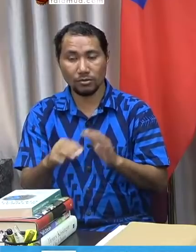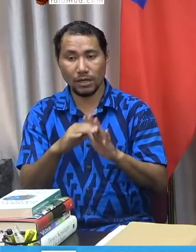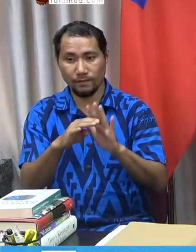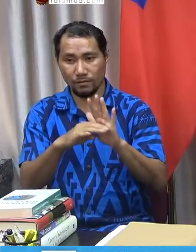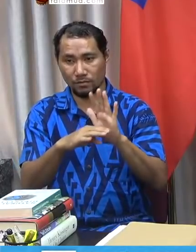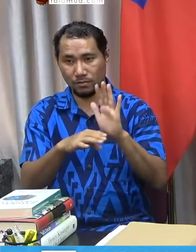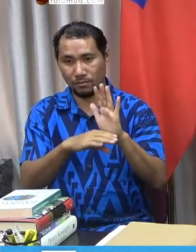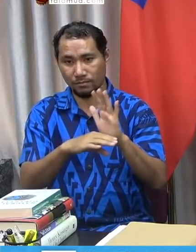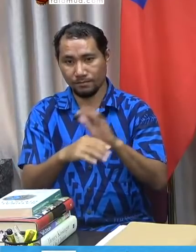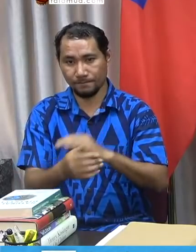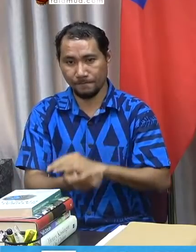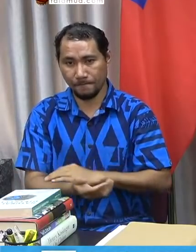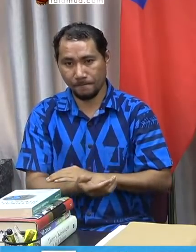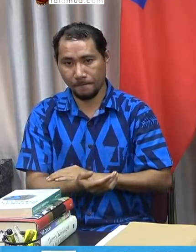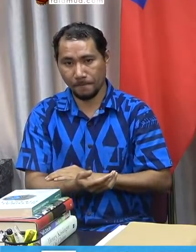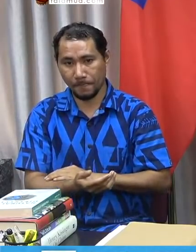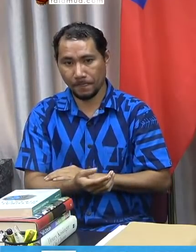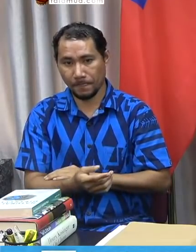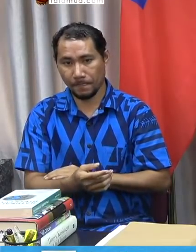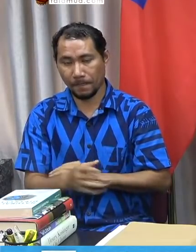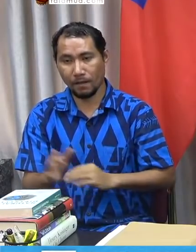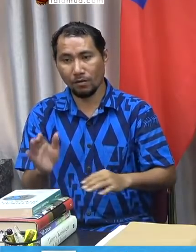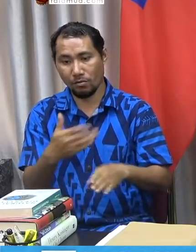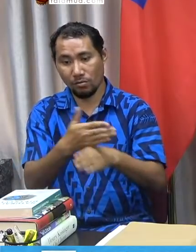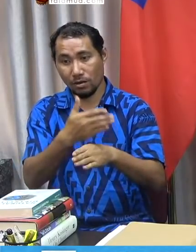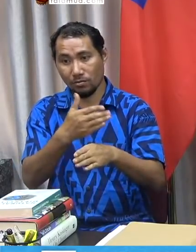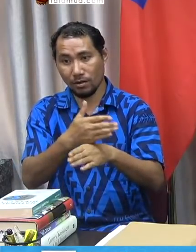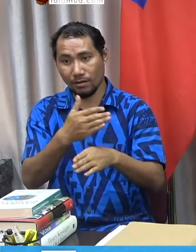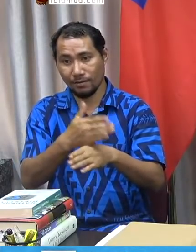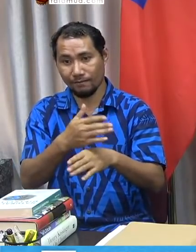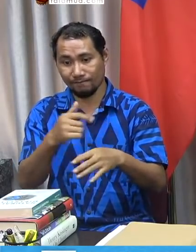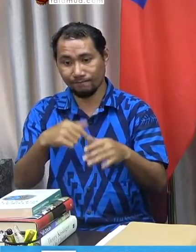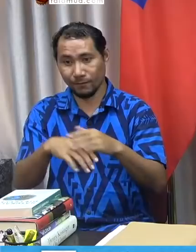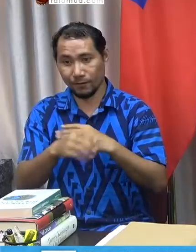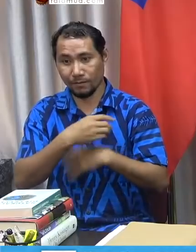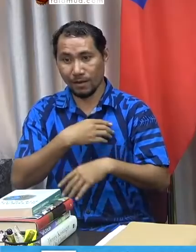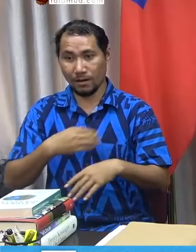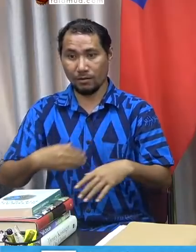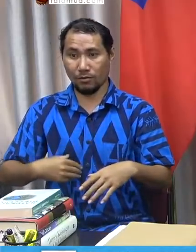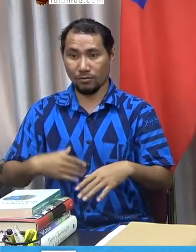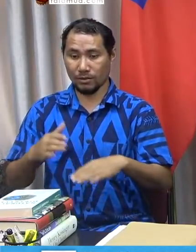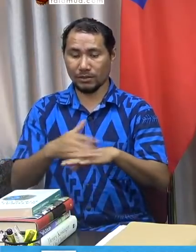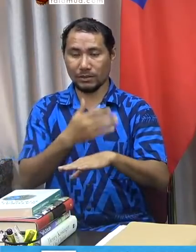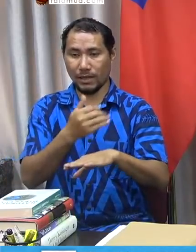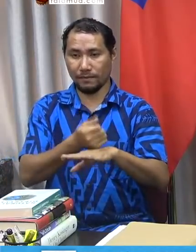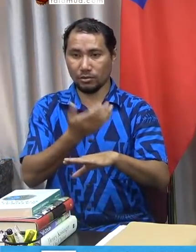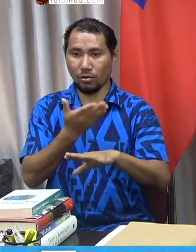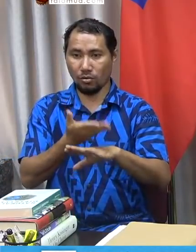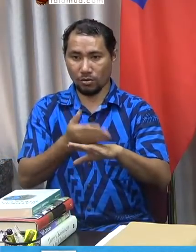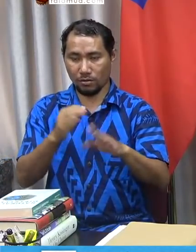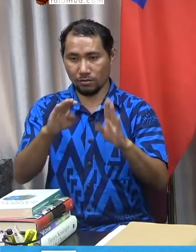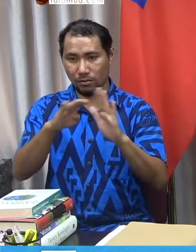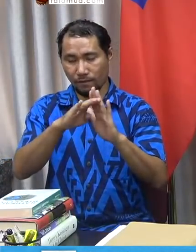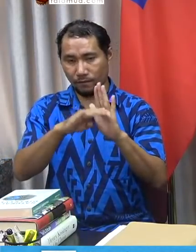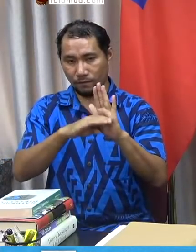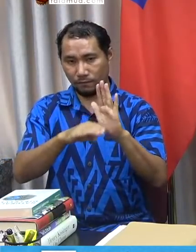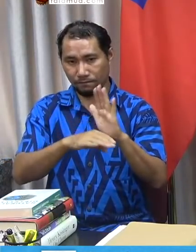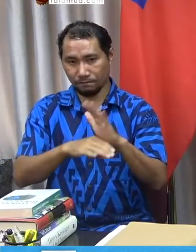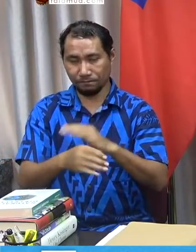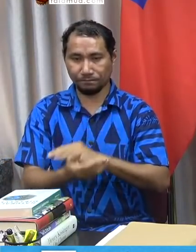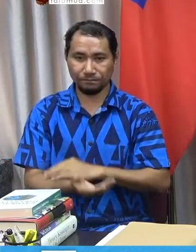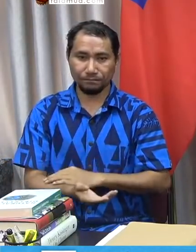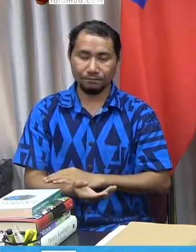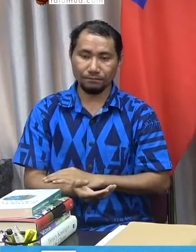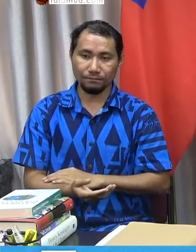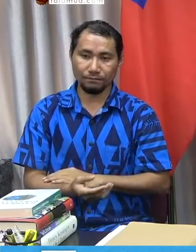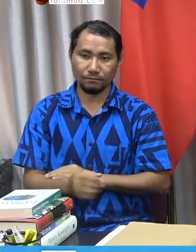fono. Awa o ngai o inga uma ale malo e whabai e lungo le tūlafono. Mai a whapea e toi fo